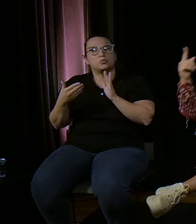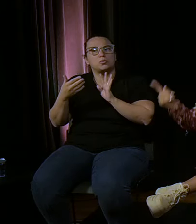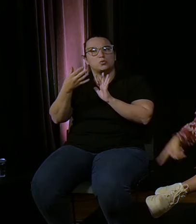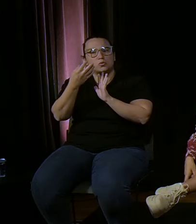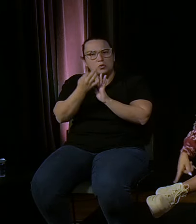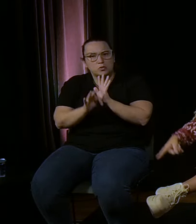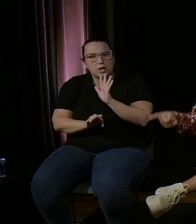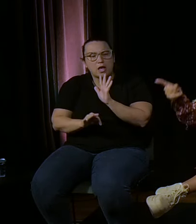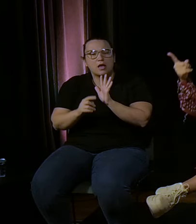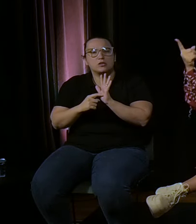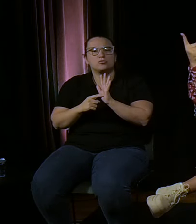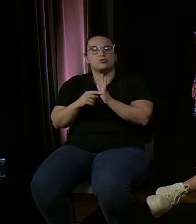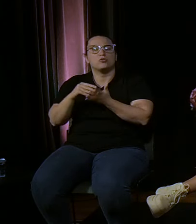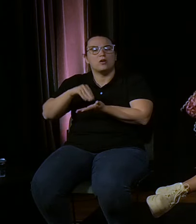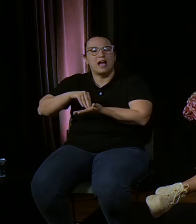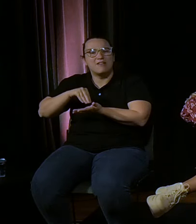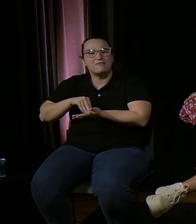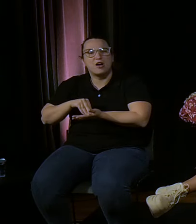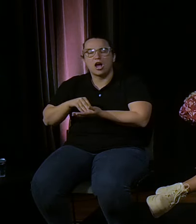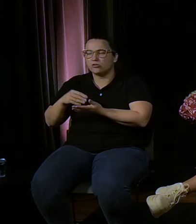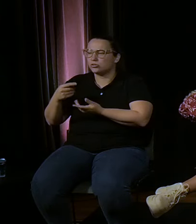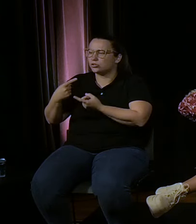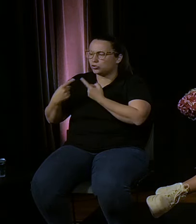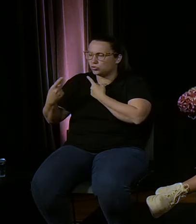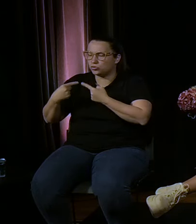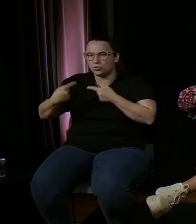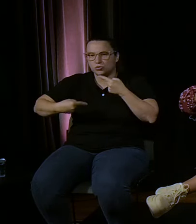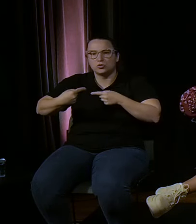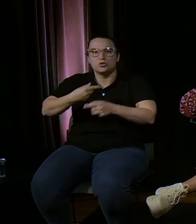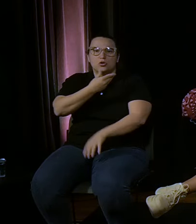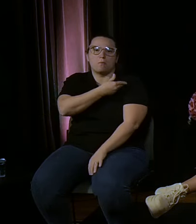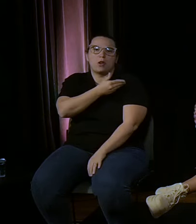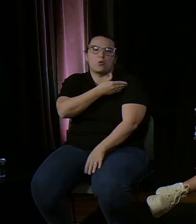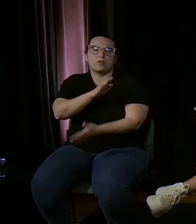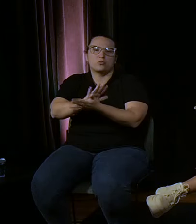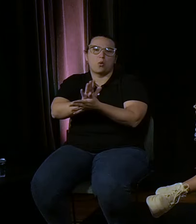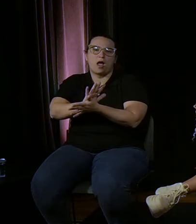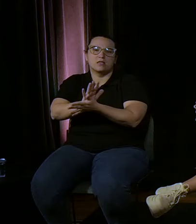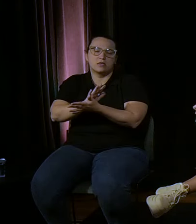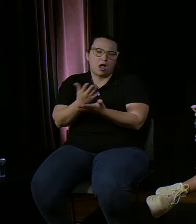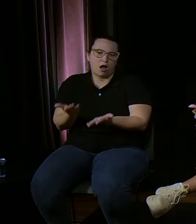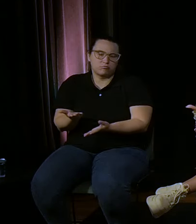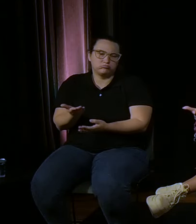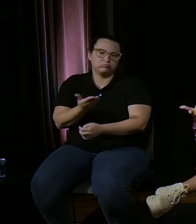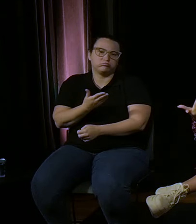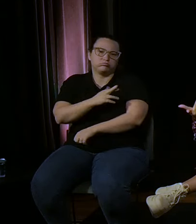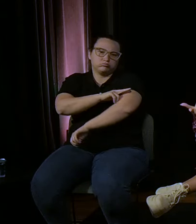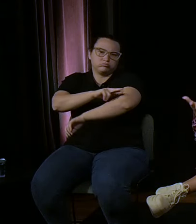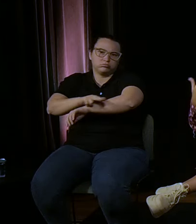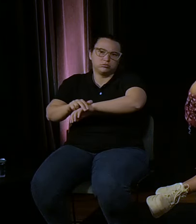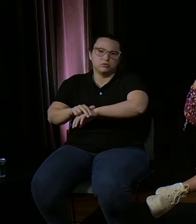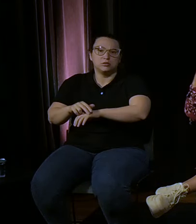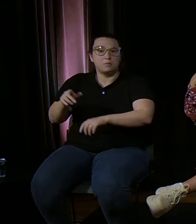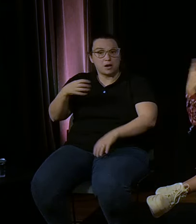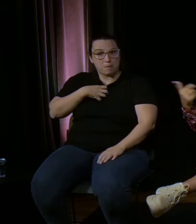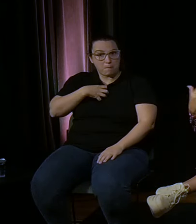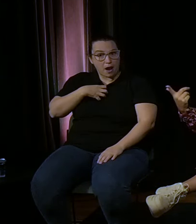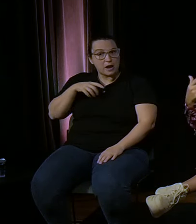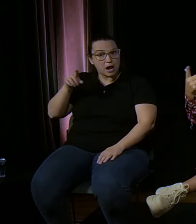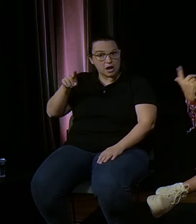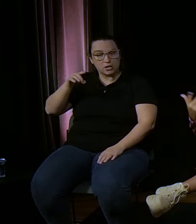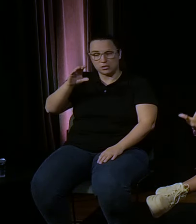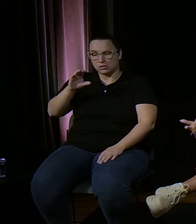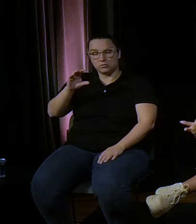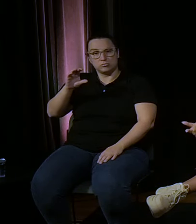com essa ausência, com essas discussões sobre preconceito racial. Também Cone Campos é baiano, então tem algum tipo